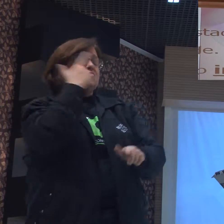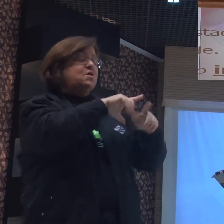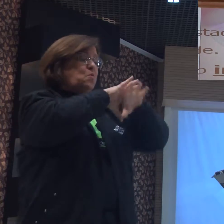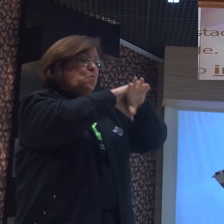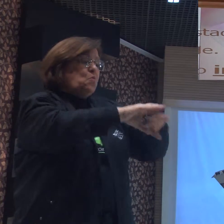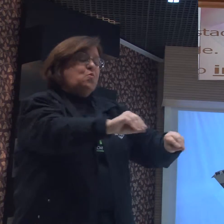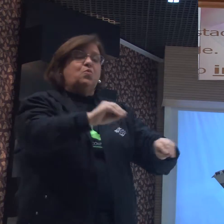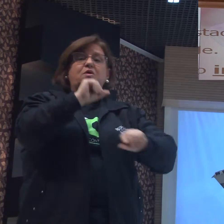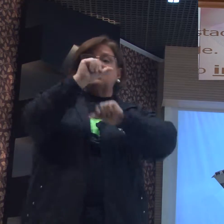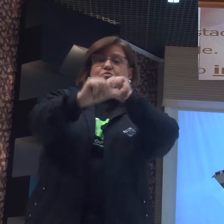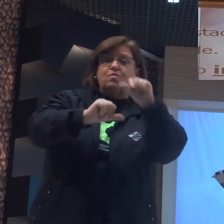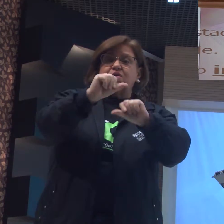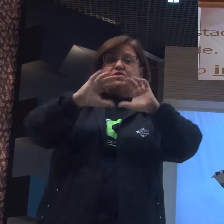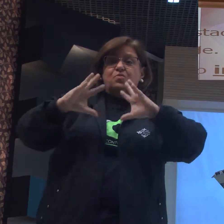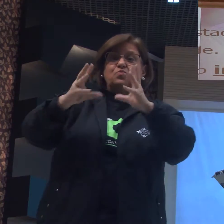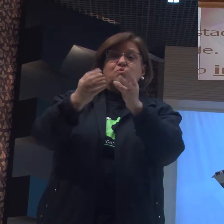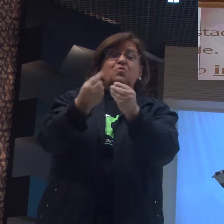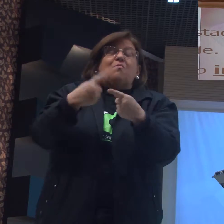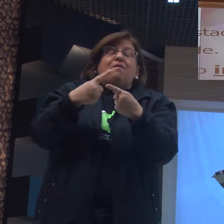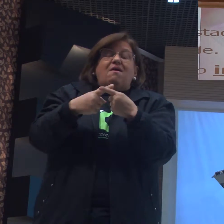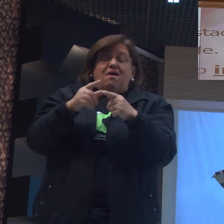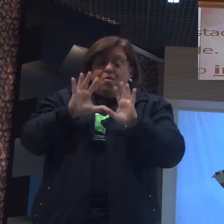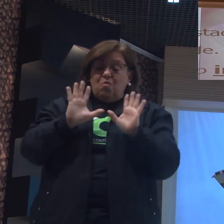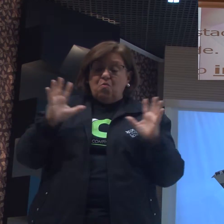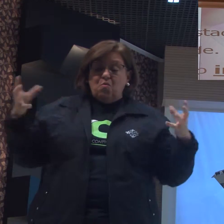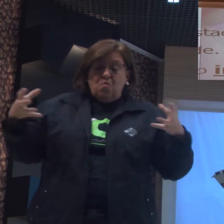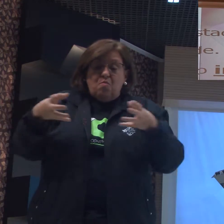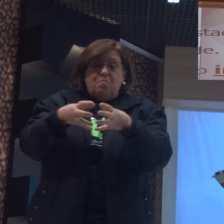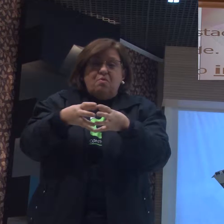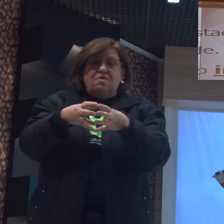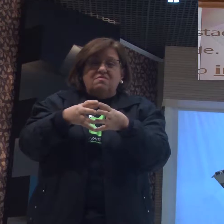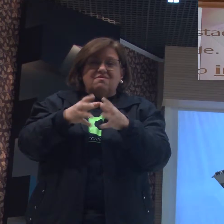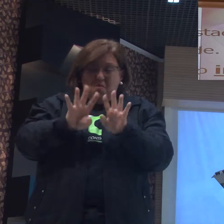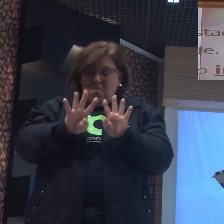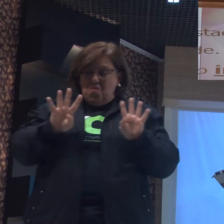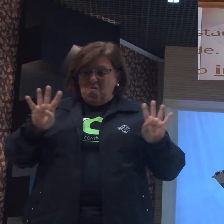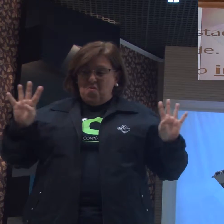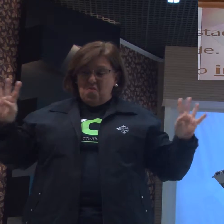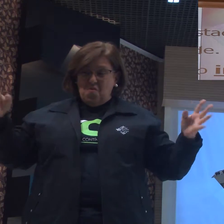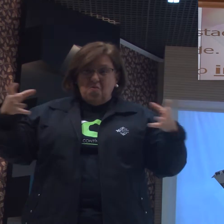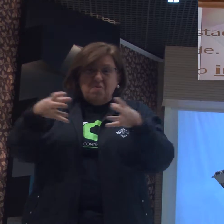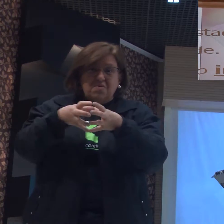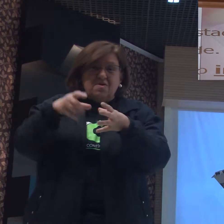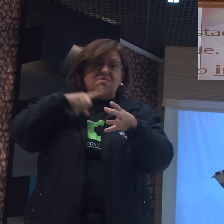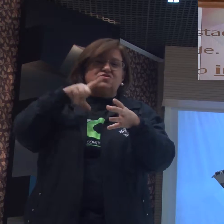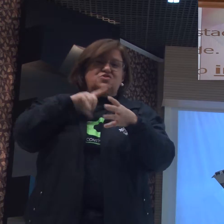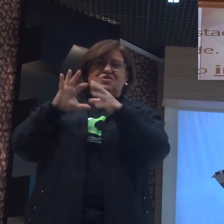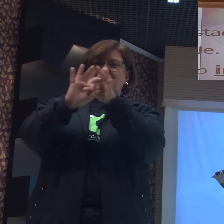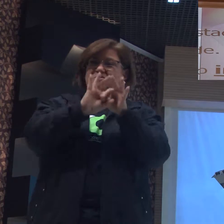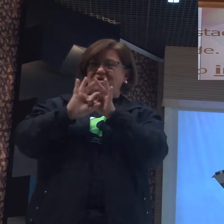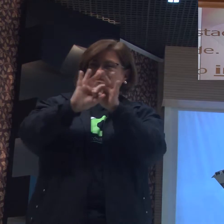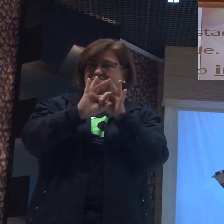transformadas, a vida delas mudava completamente. Então, houve grandes